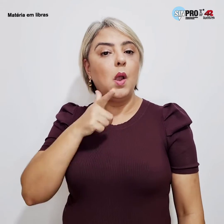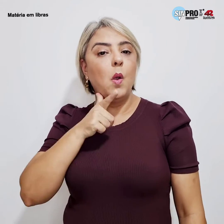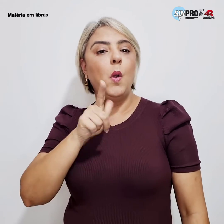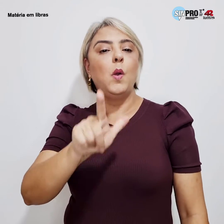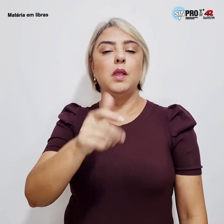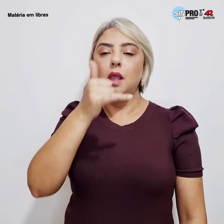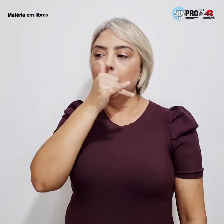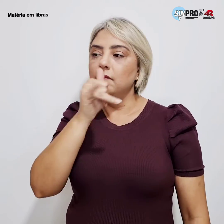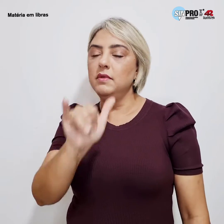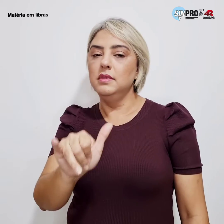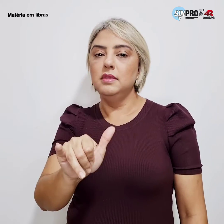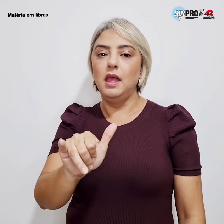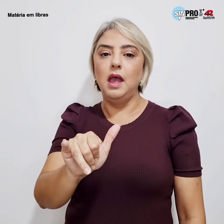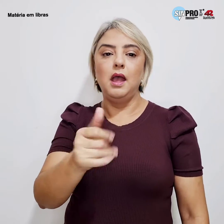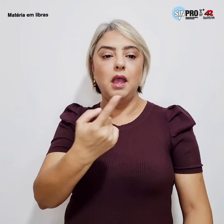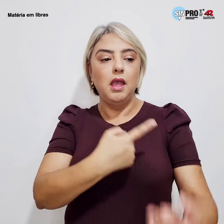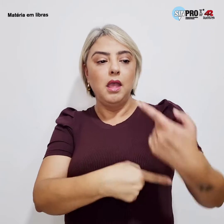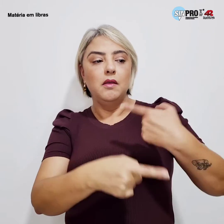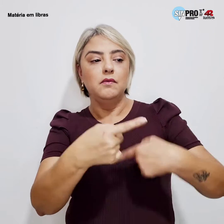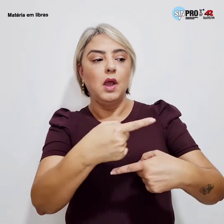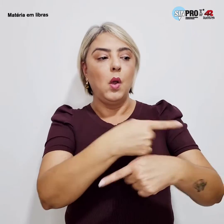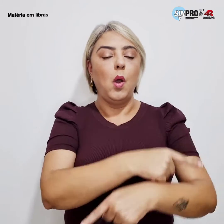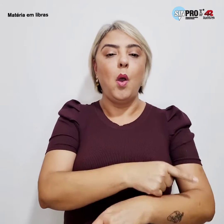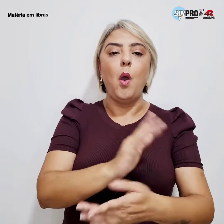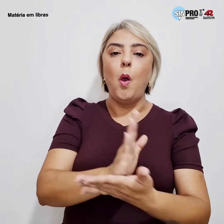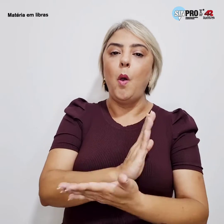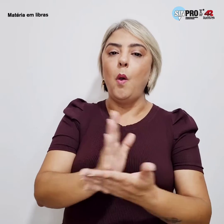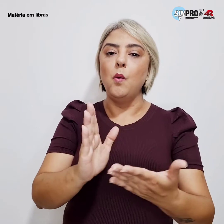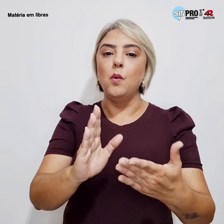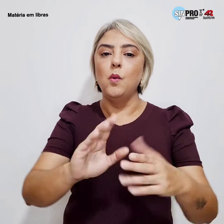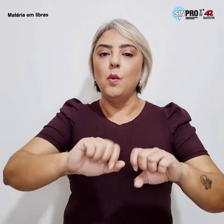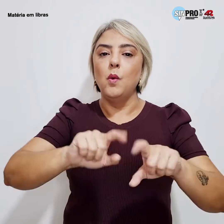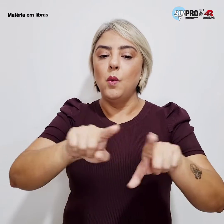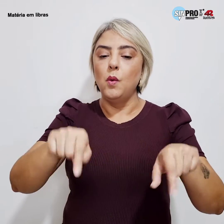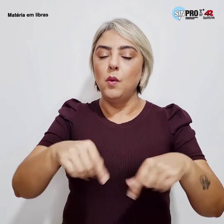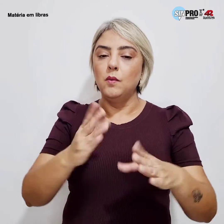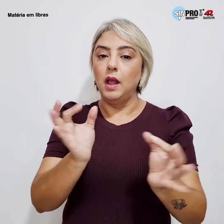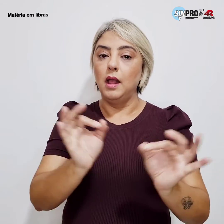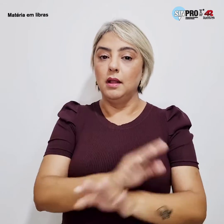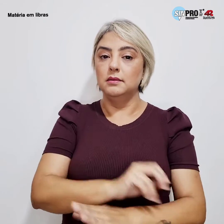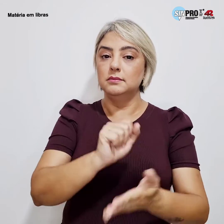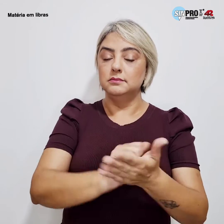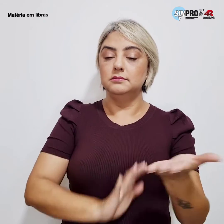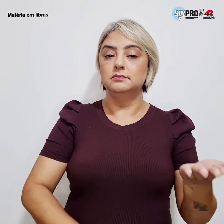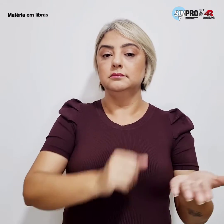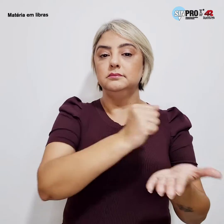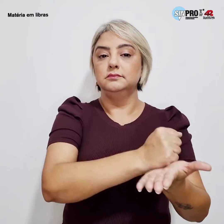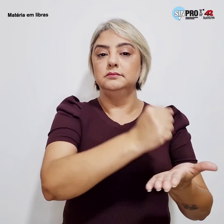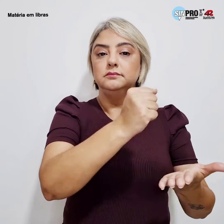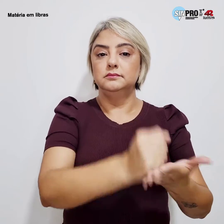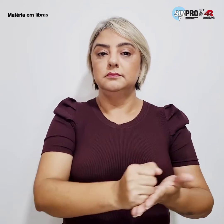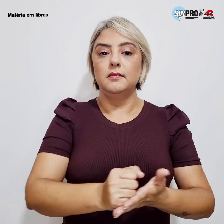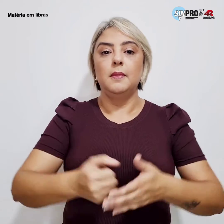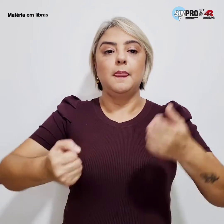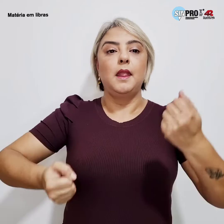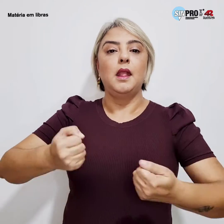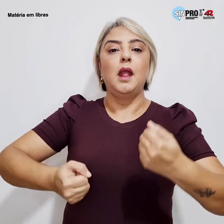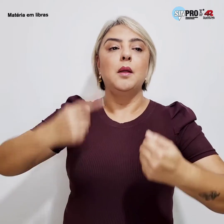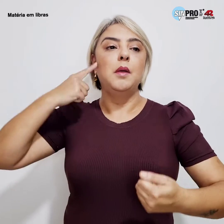evitar e reverter alguns fechamentos. Ações como contratação de carros de som, divulgação